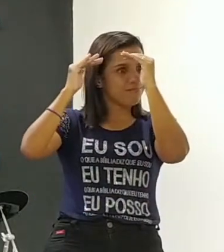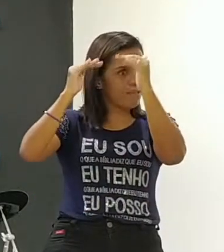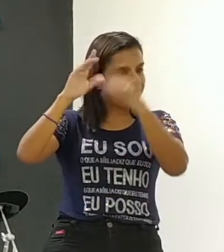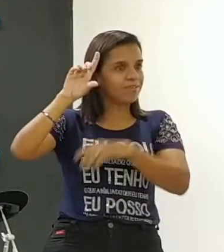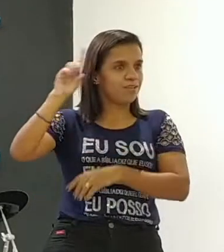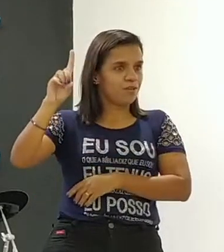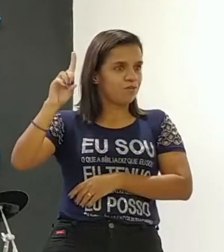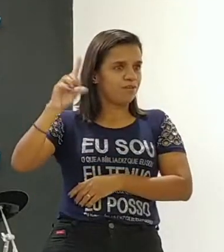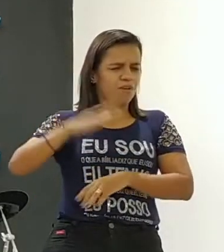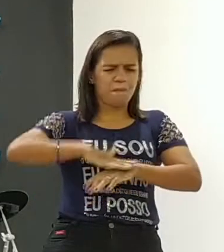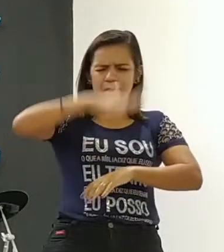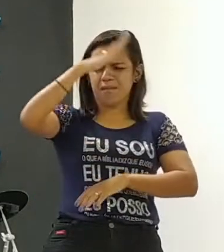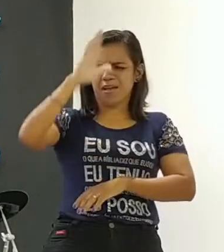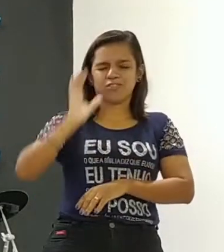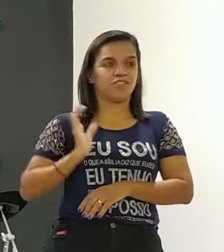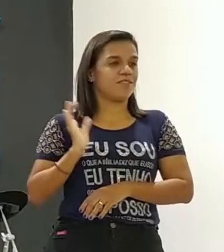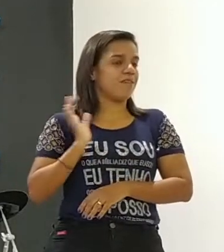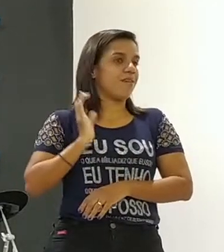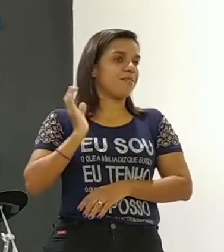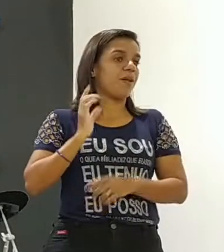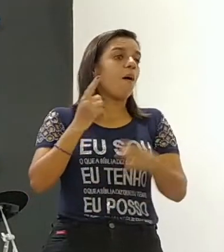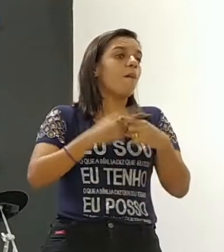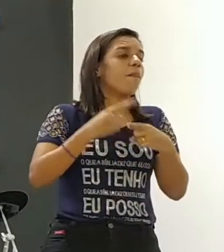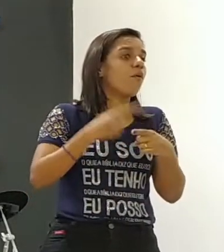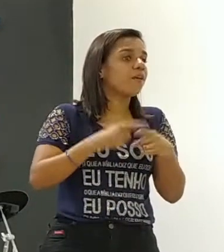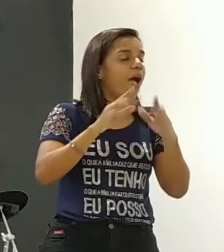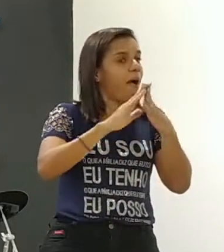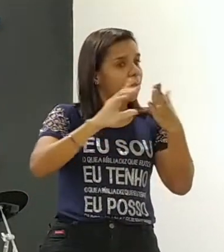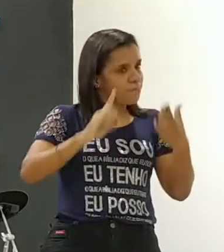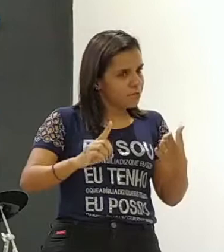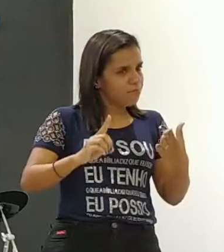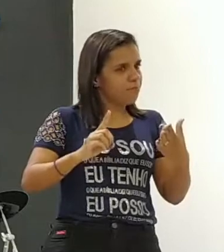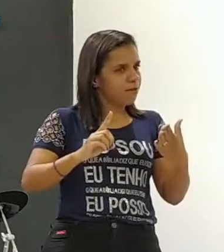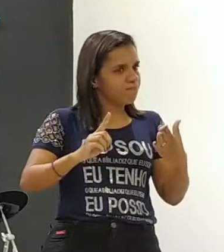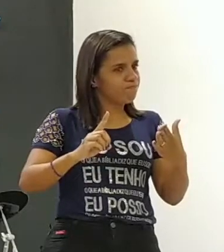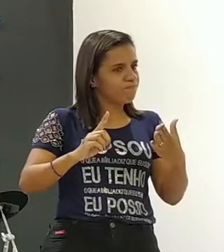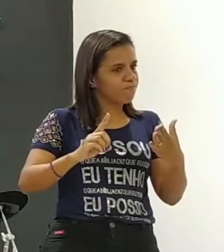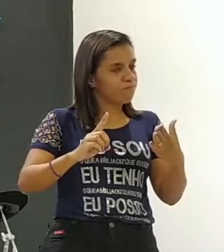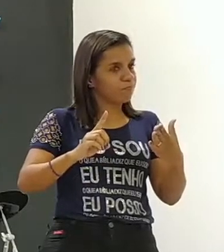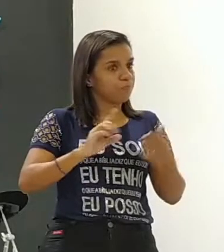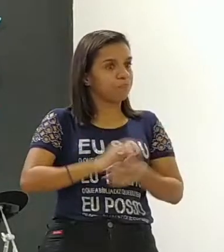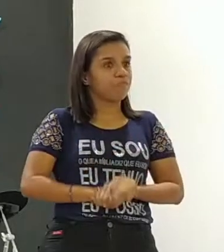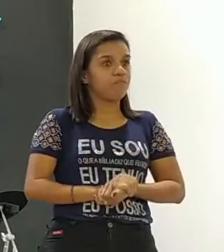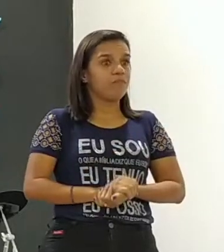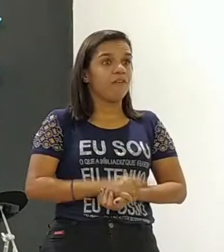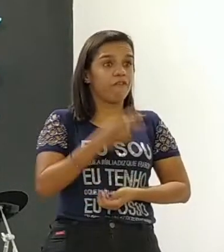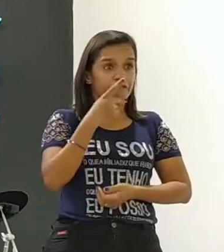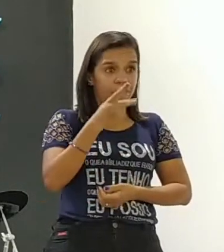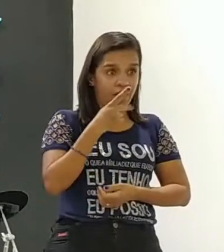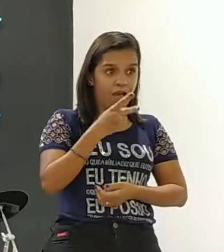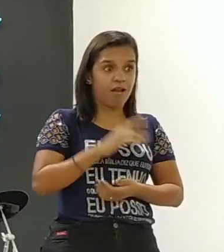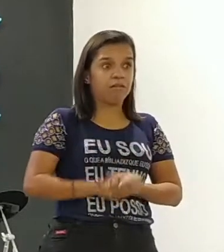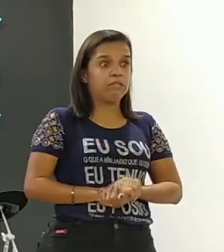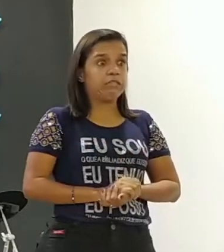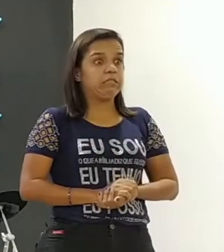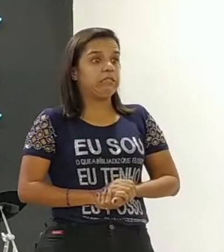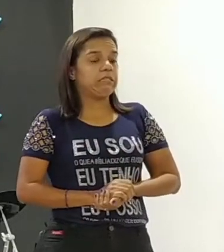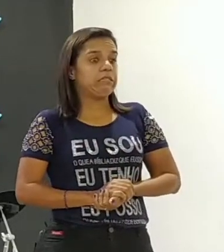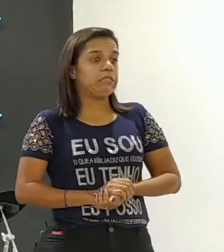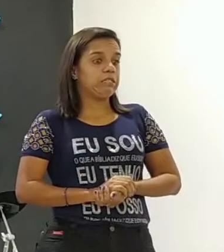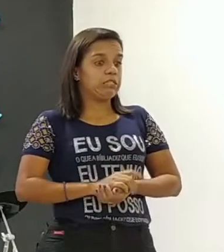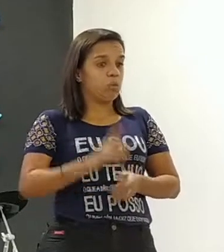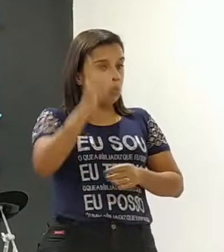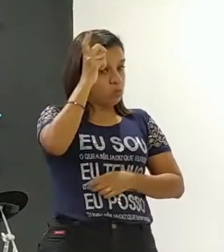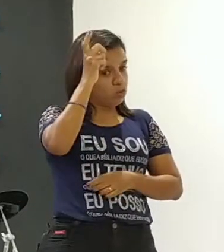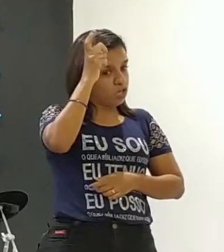tinha. Sabe por quê? Porque a Bíblia fala que Deus permitiu o diabo tocar na vida financeira e familiar